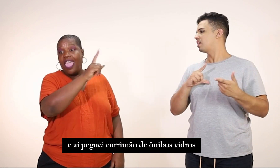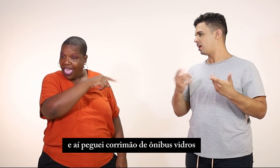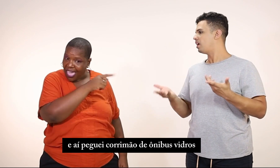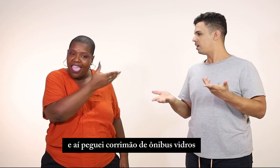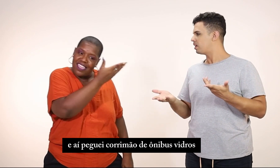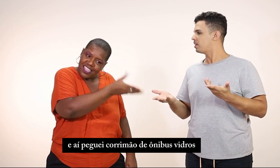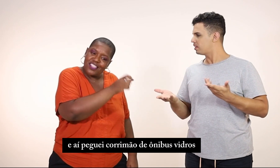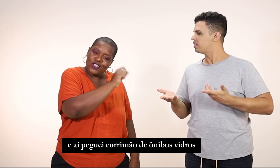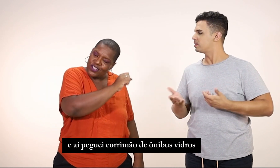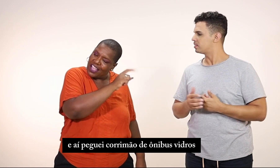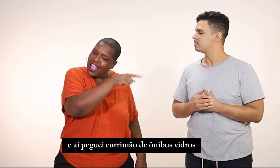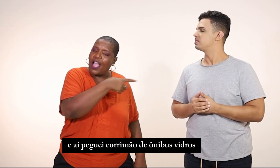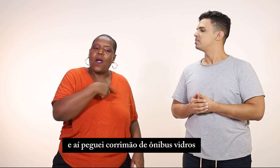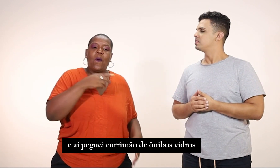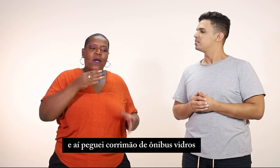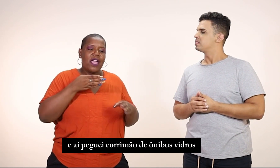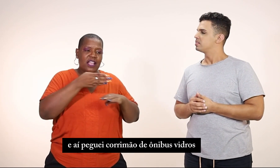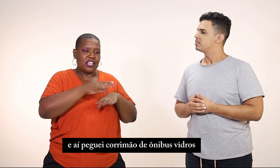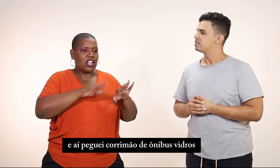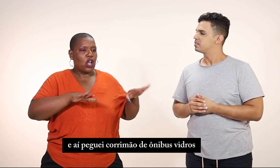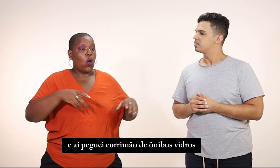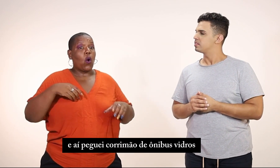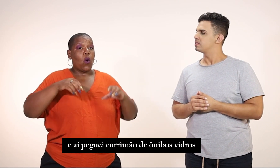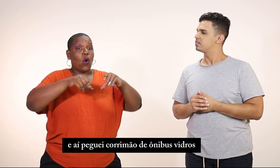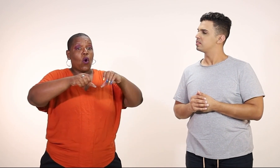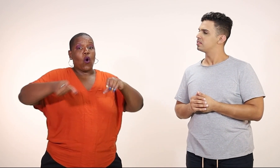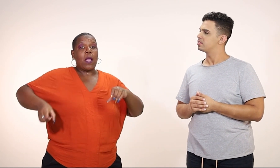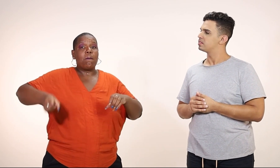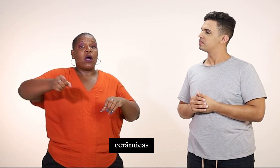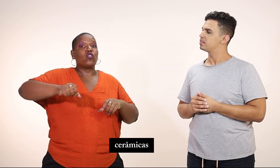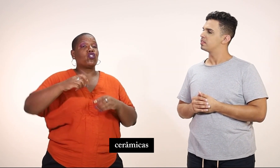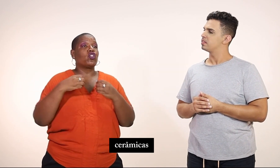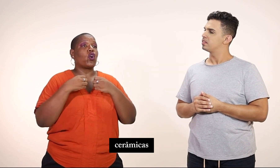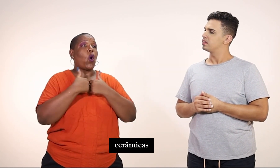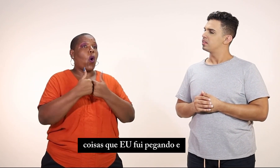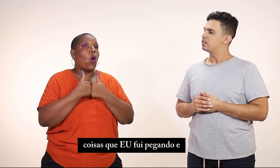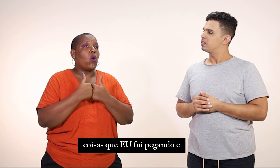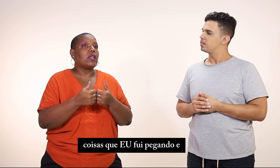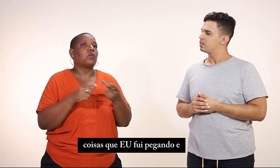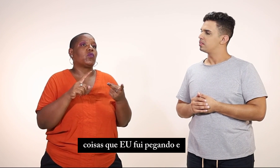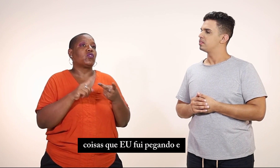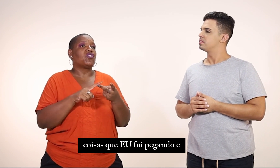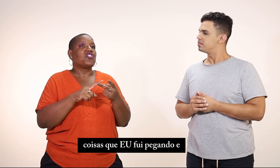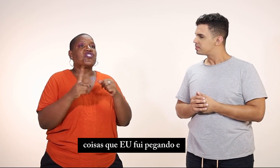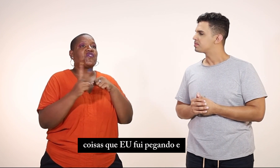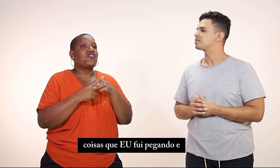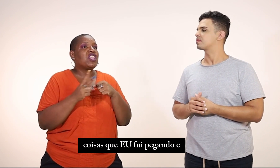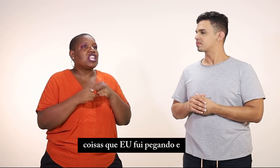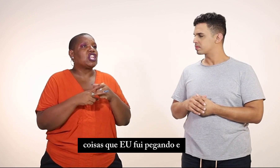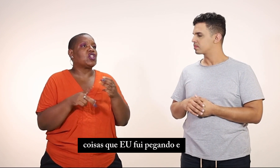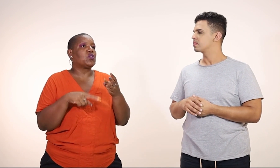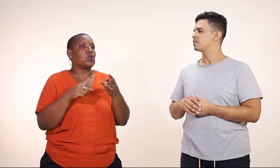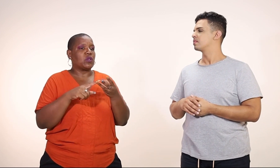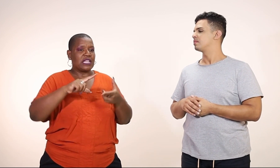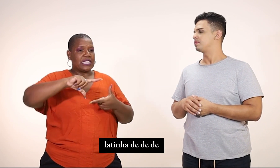aí peguei corrimão de ônibus, vidros, cerâmicas, coisas que eu fui pegando, e